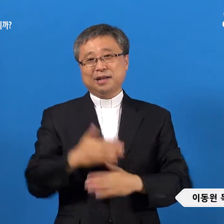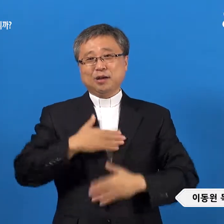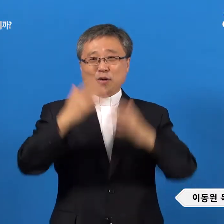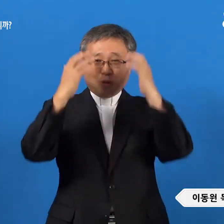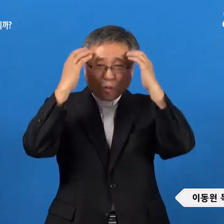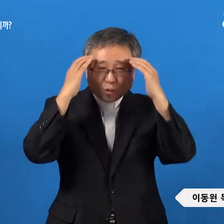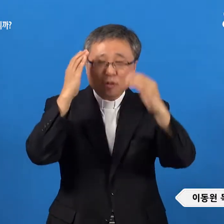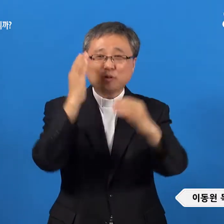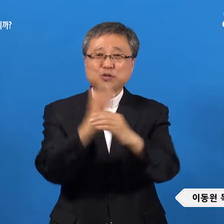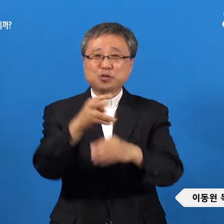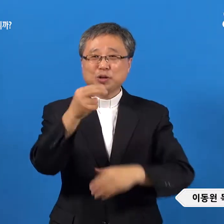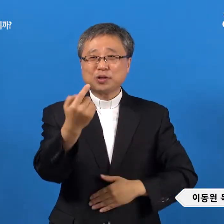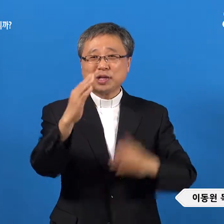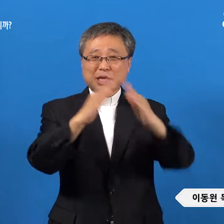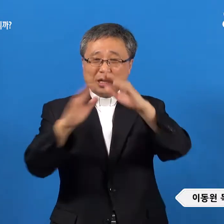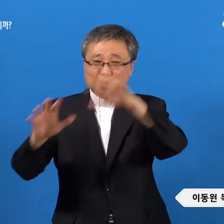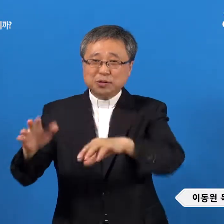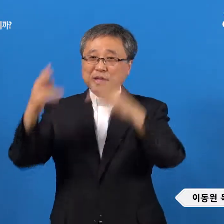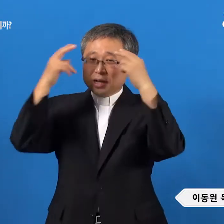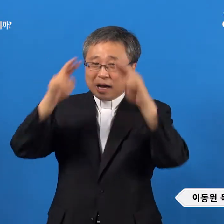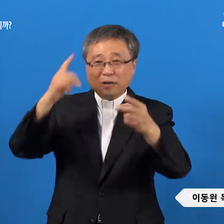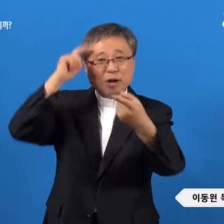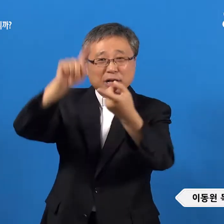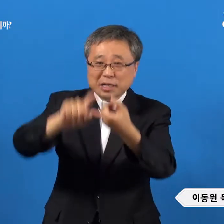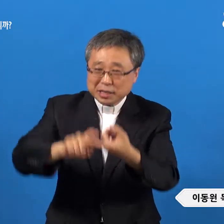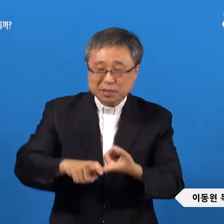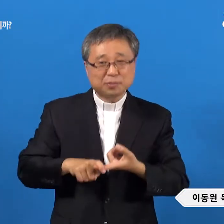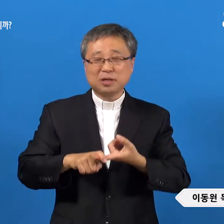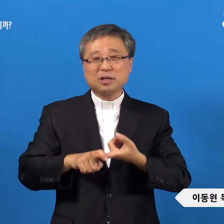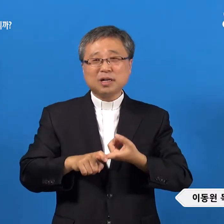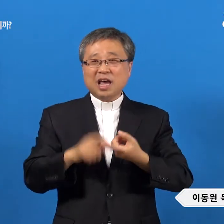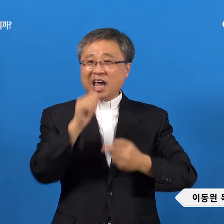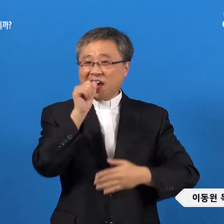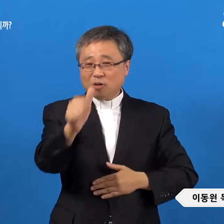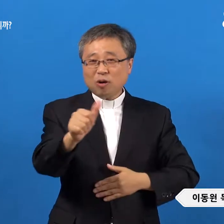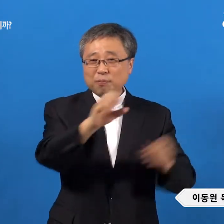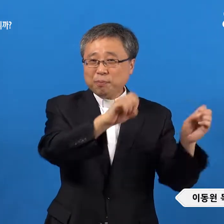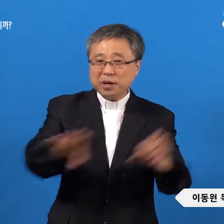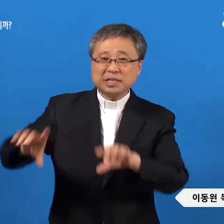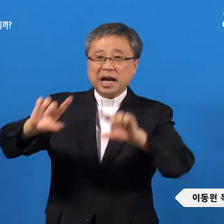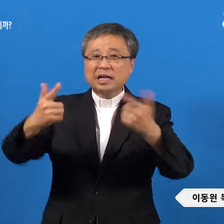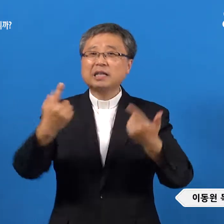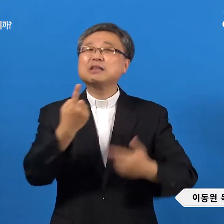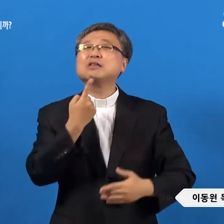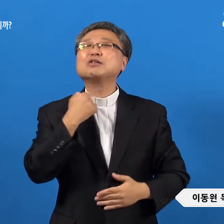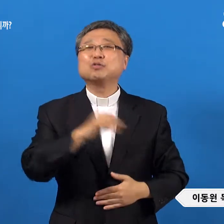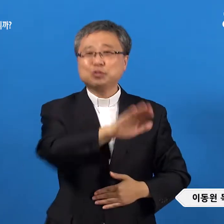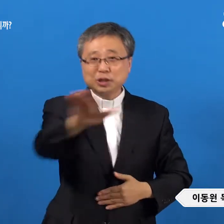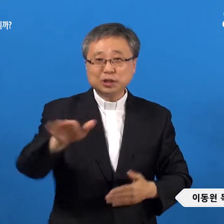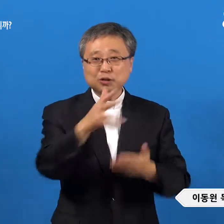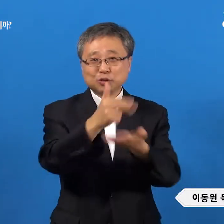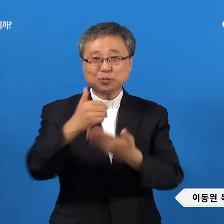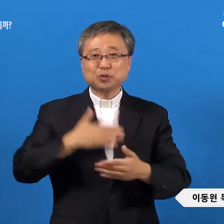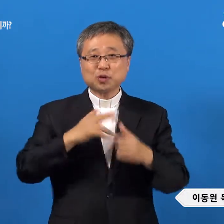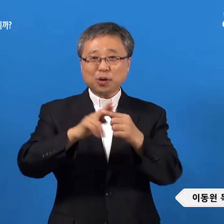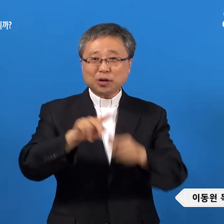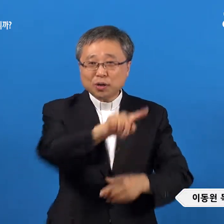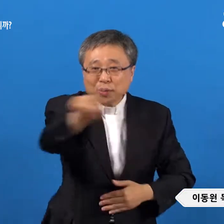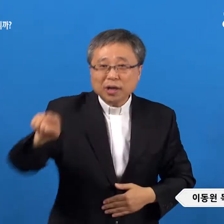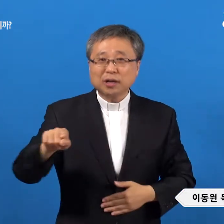고통 중에도 이웃을 향한 관심의 끈을 결코 놓지 않았던 우리 주님, 저와 여러분과